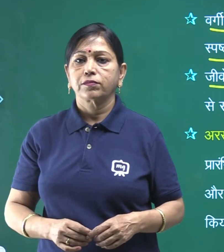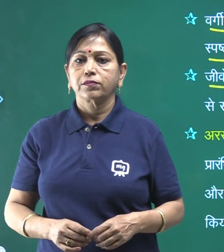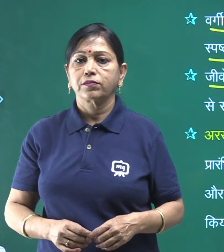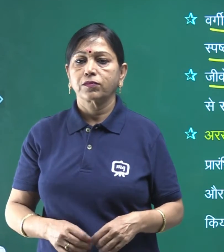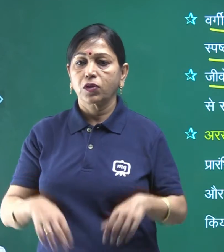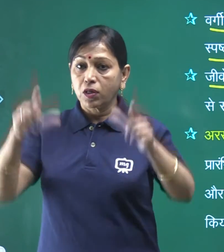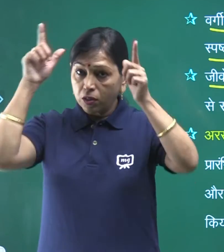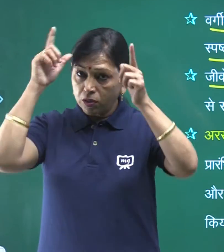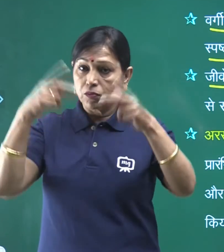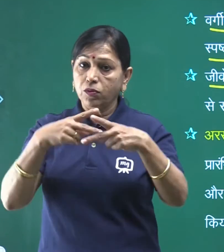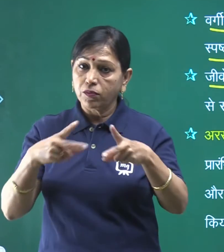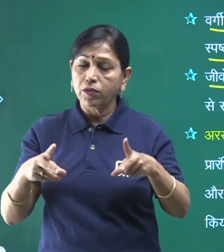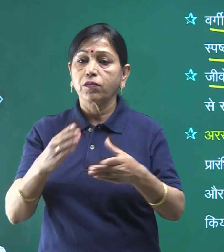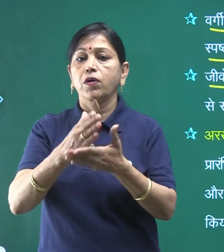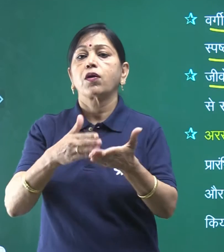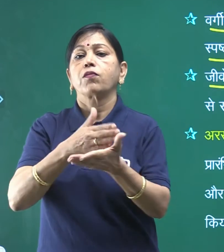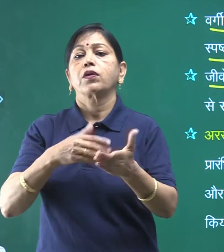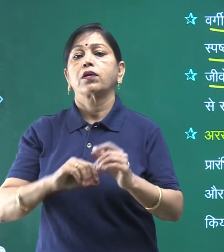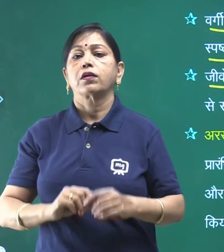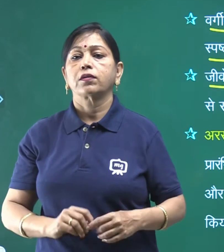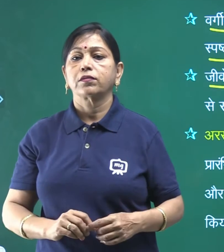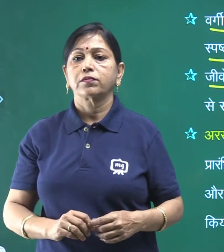जीवों का वर्गीकरण